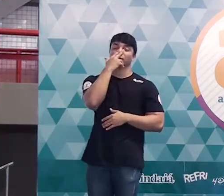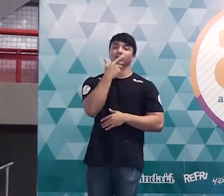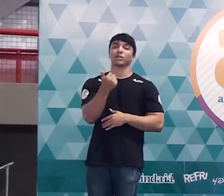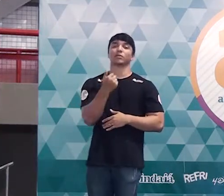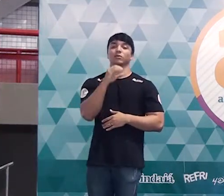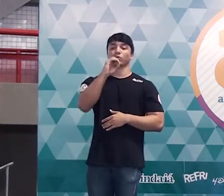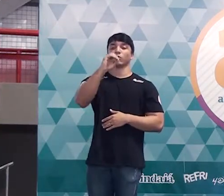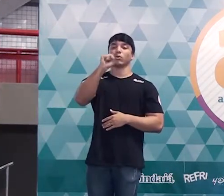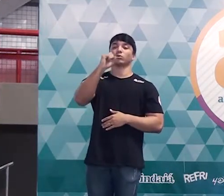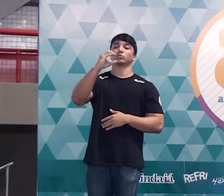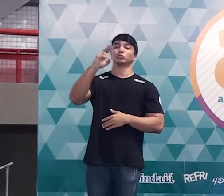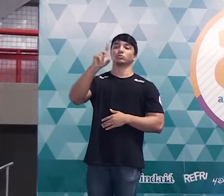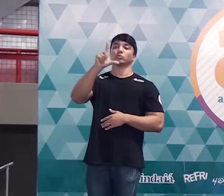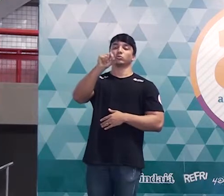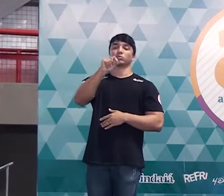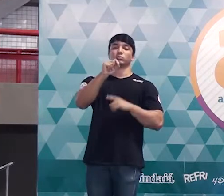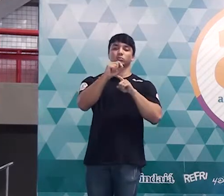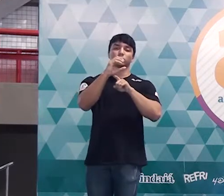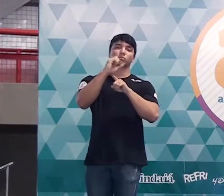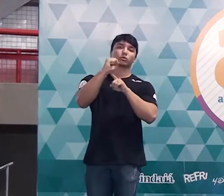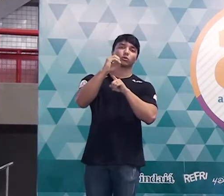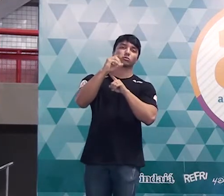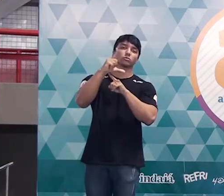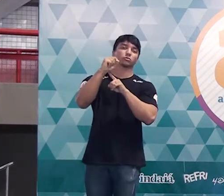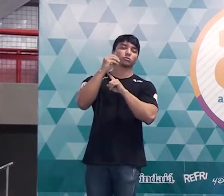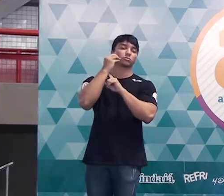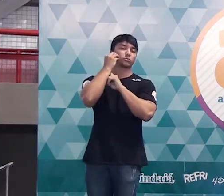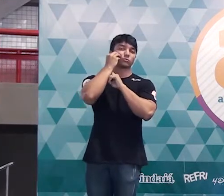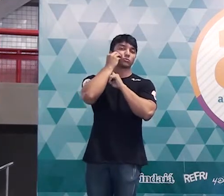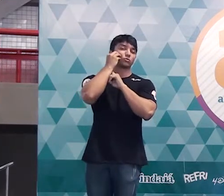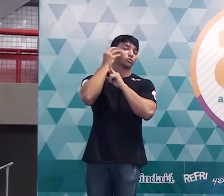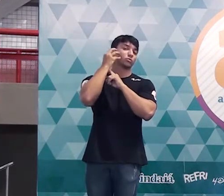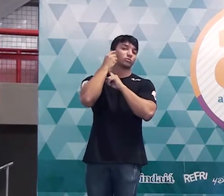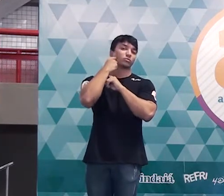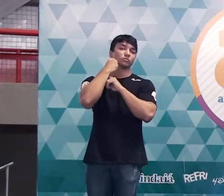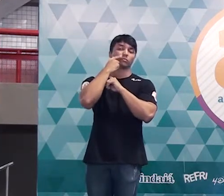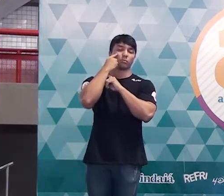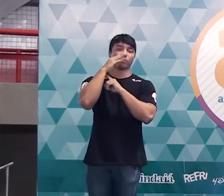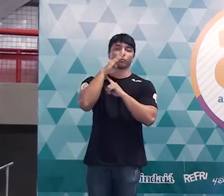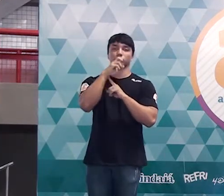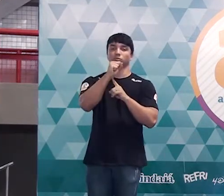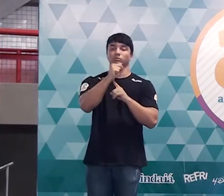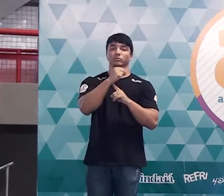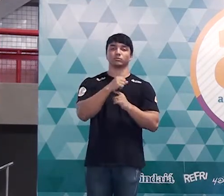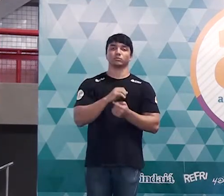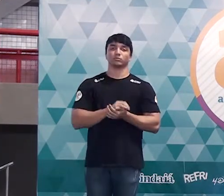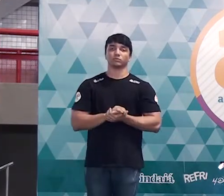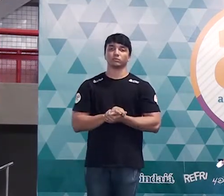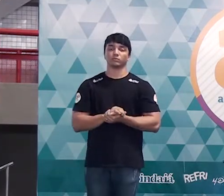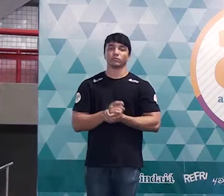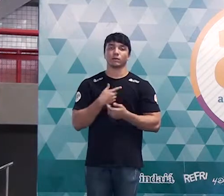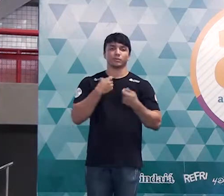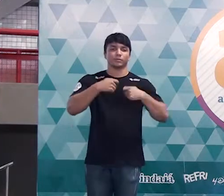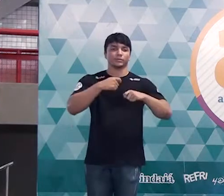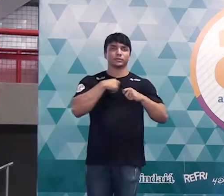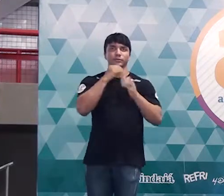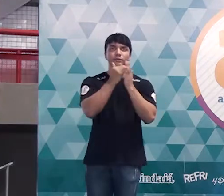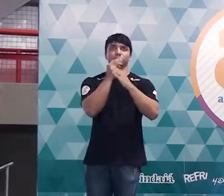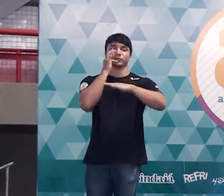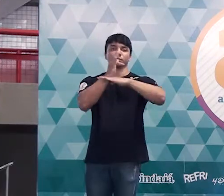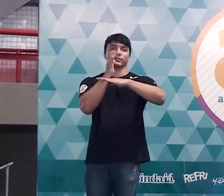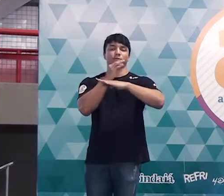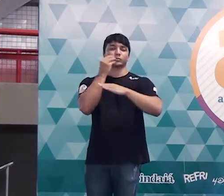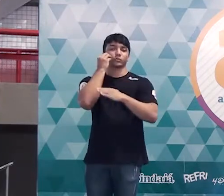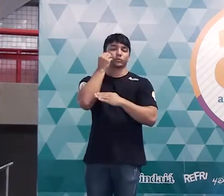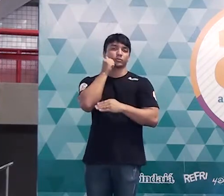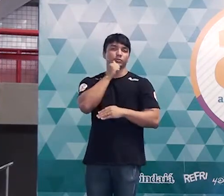um ósculo. Vocês sabem o que é um ósculo? É um beijo. E cutis. Mas precisa disso tudo para dar um beijo